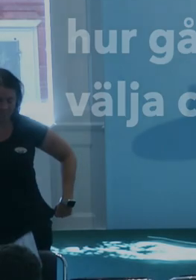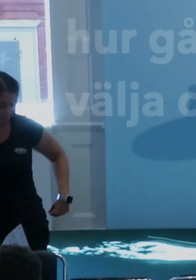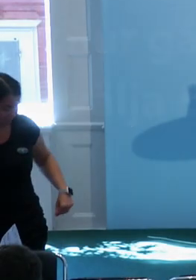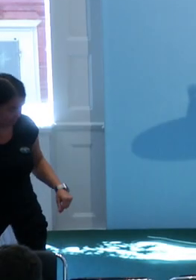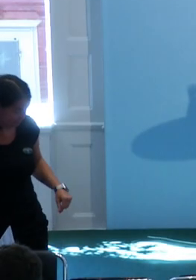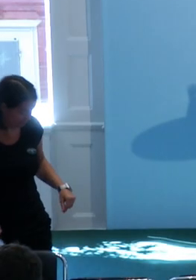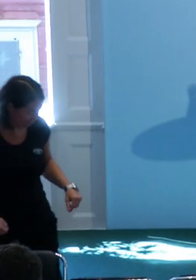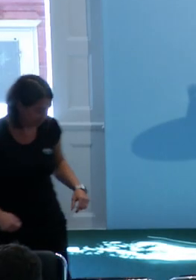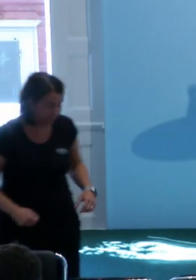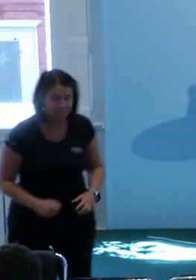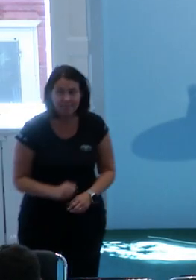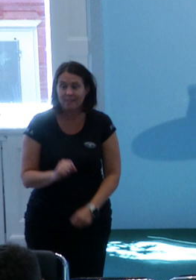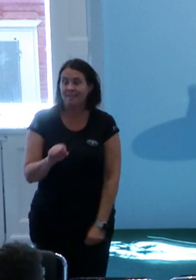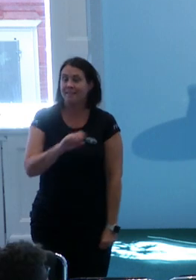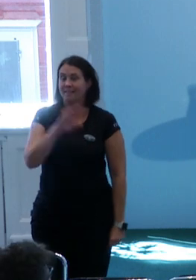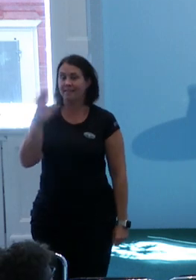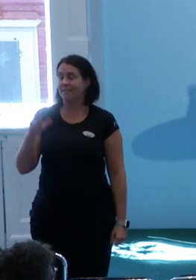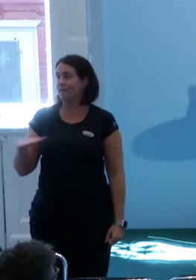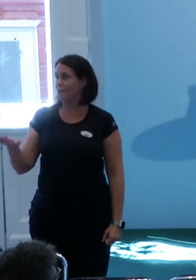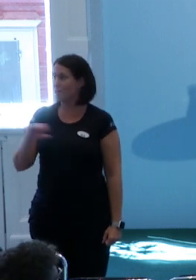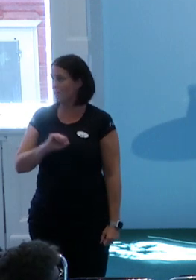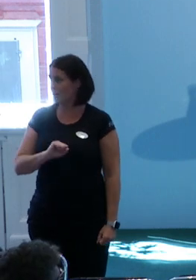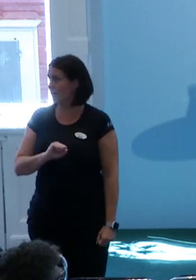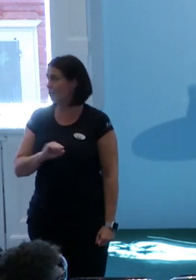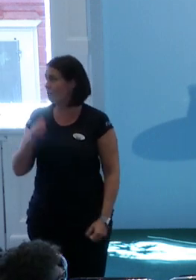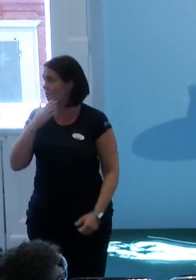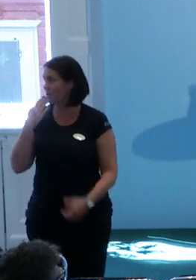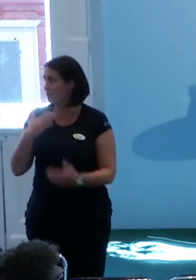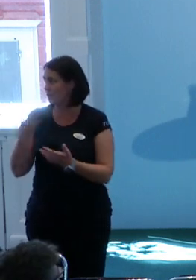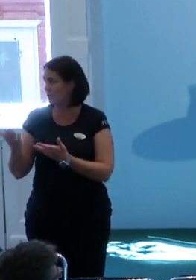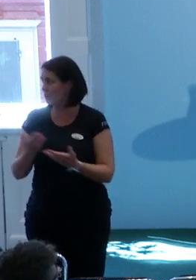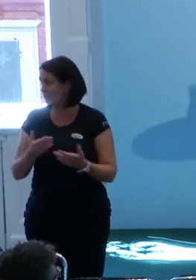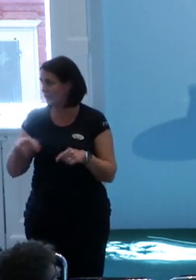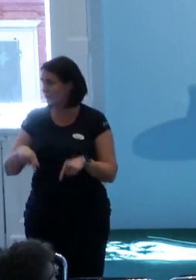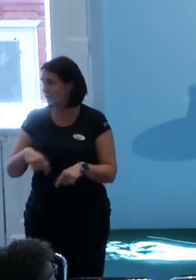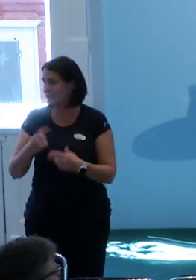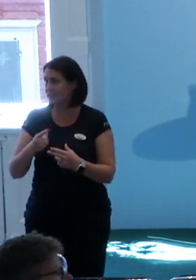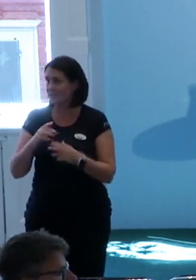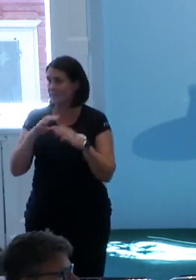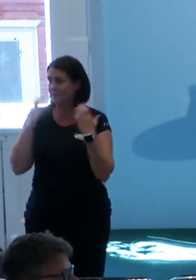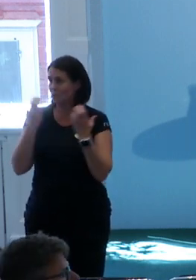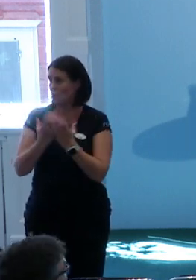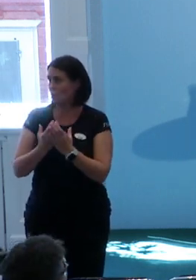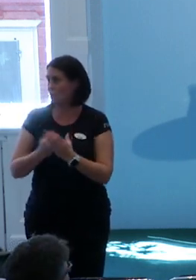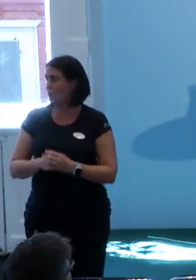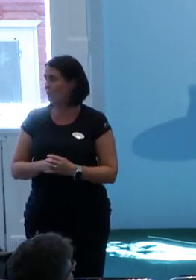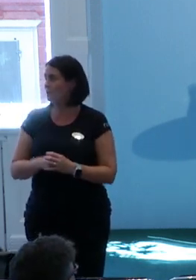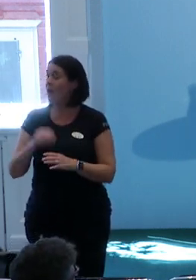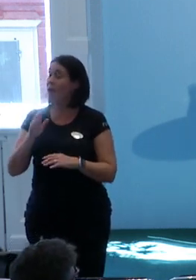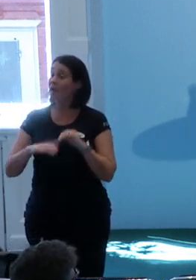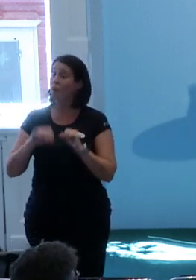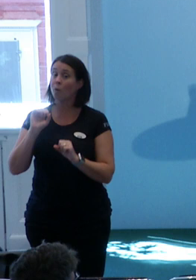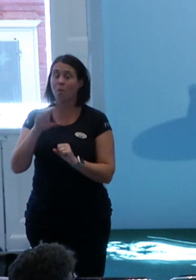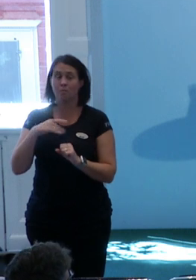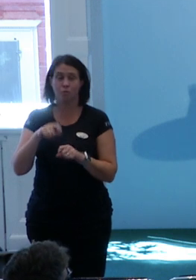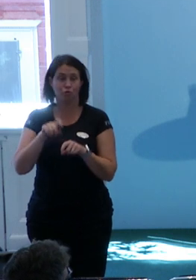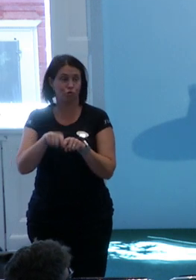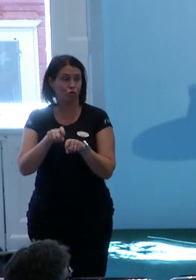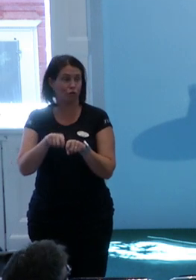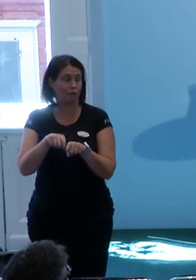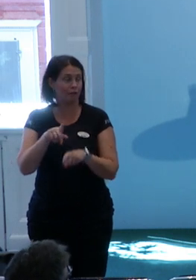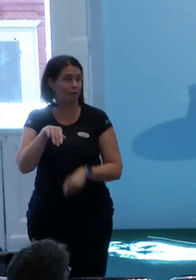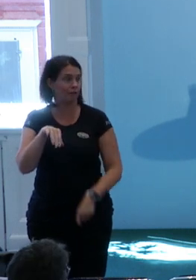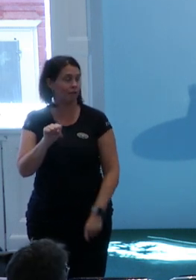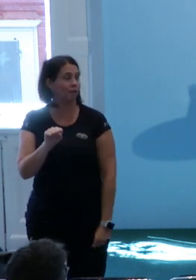Ska vi stå längst bort? Hejsan allihopa och varmt välkomna hit till det här seminariet som ska handla om